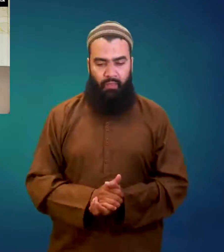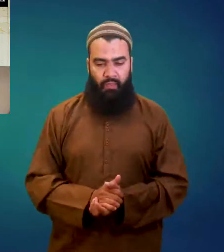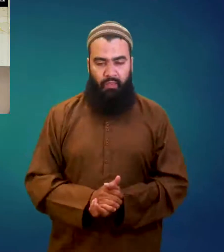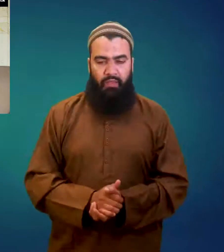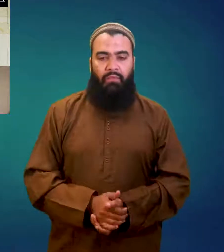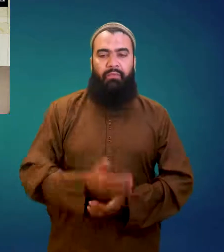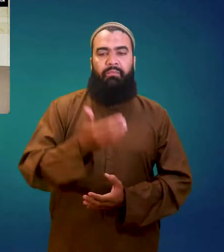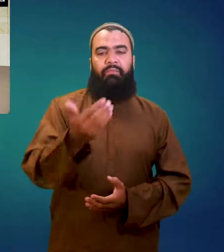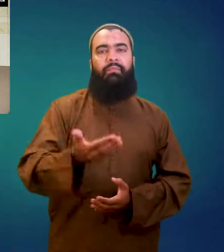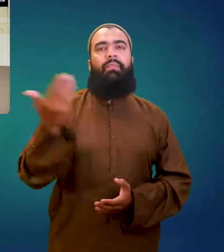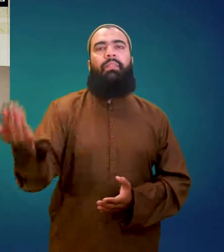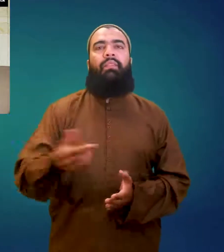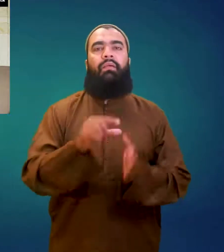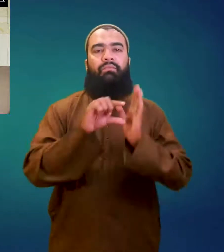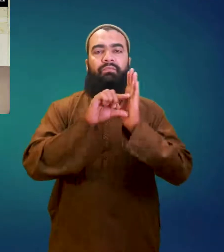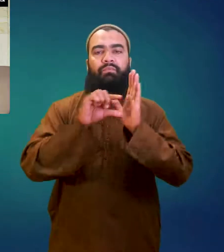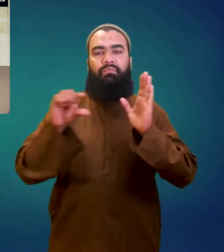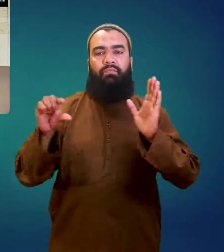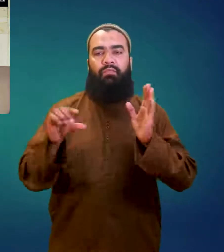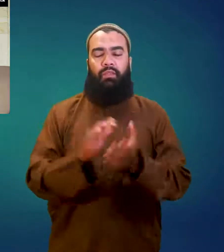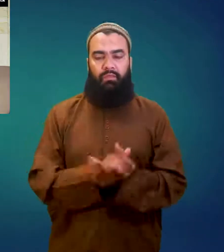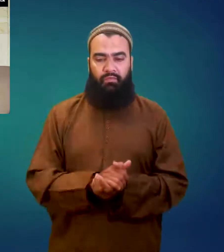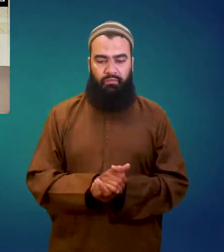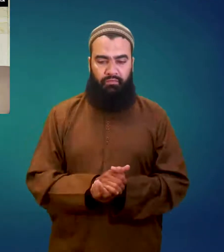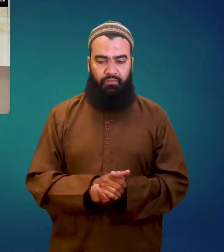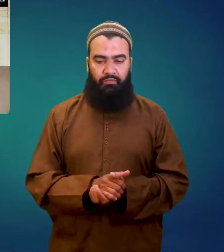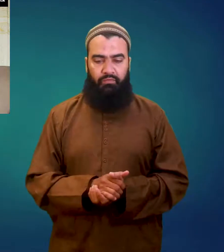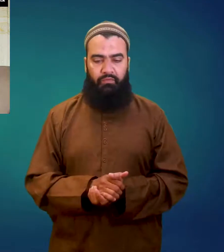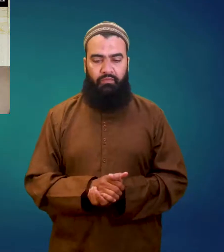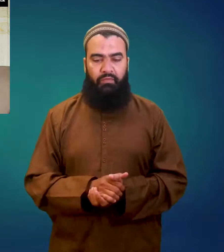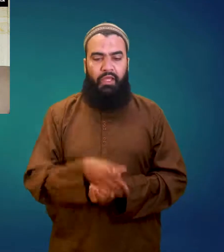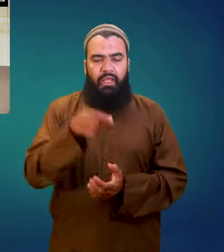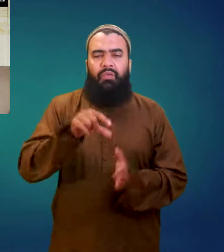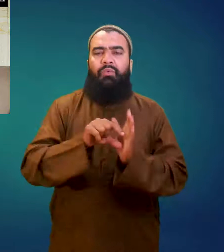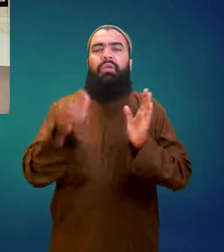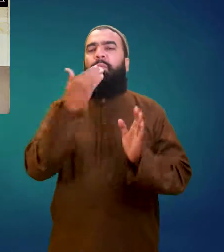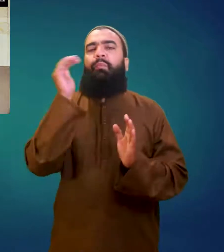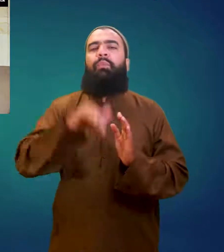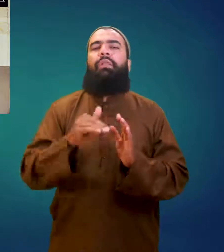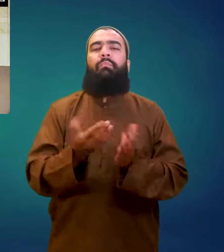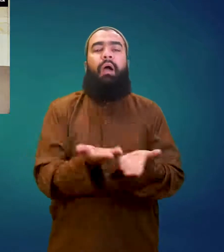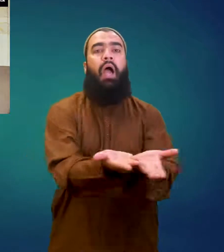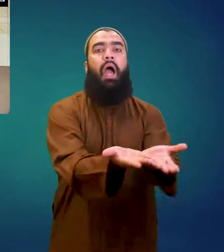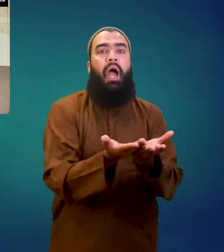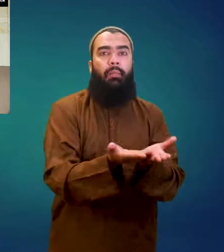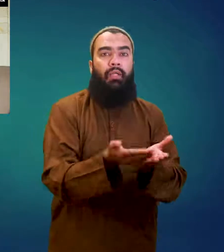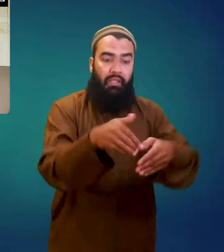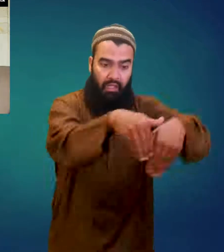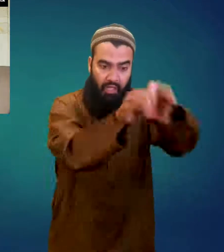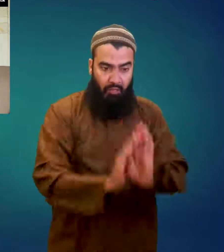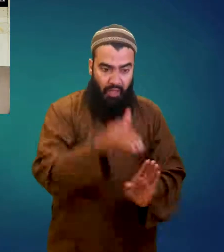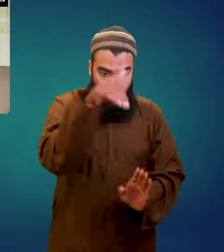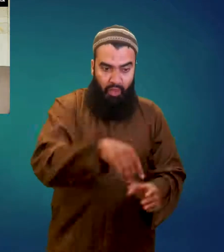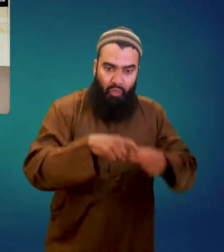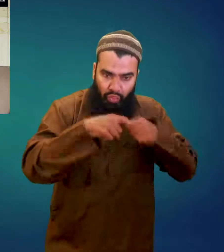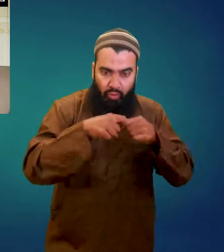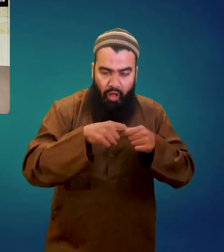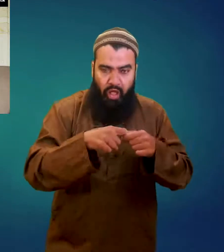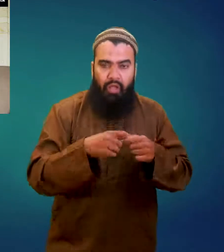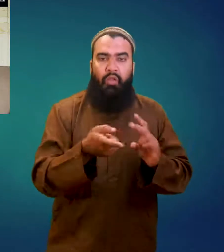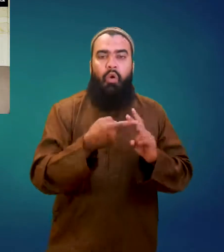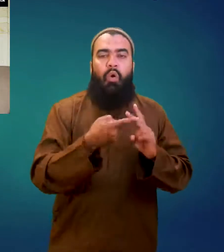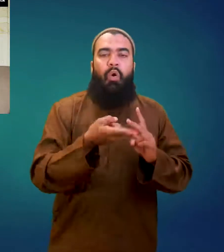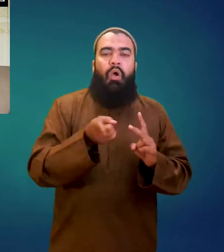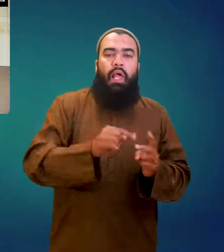سورہ قاف مکی ہے۔ اس صورت میں آخرت، قیامت اور مردوں کے زندہ ہونے اور